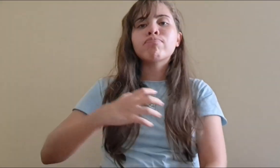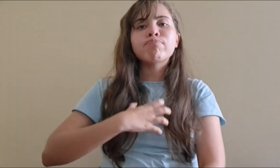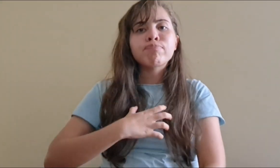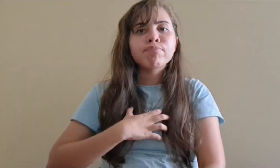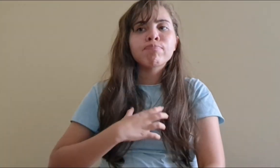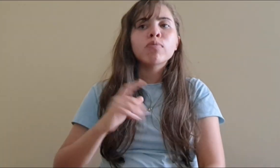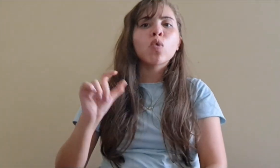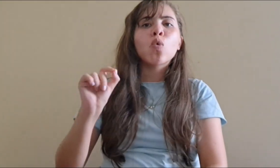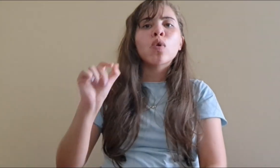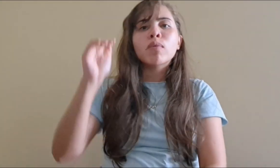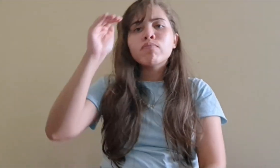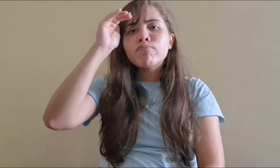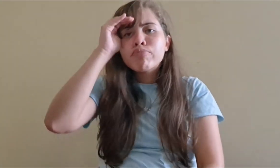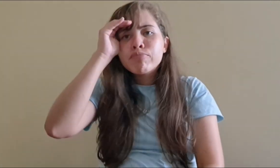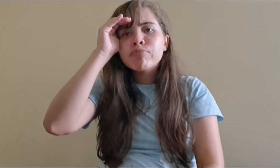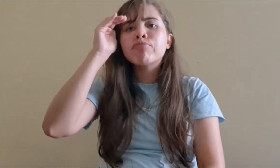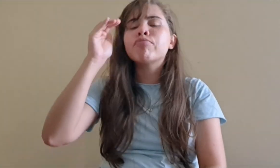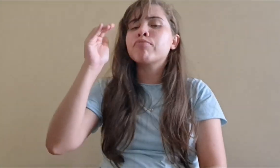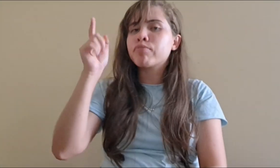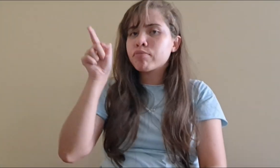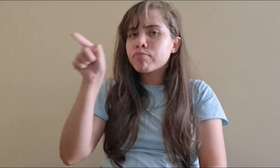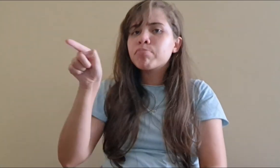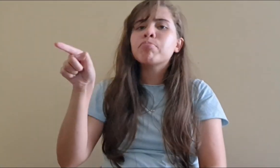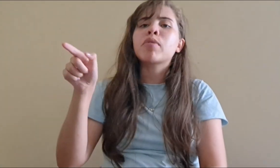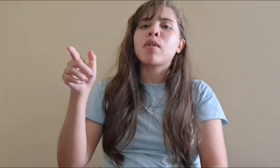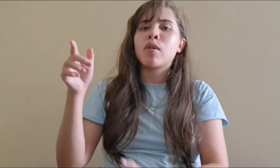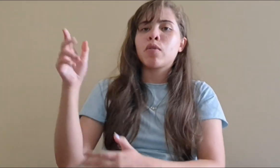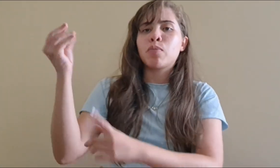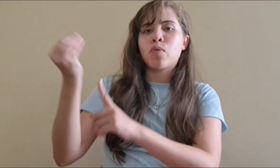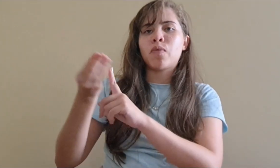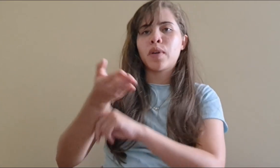Santo e obedecemos às suas palavras,